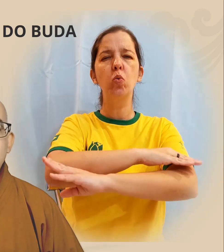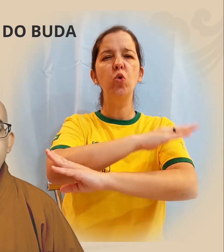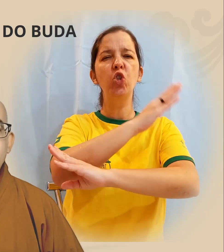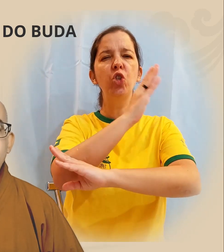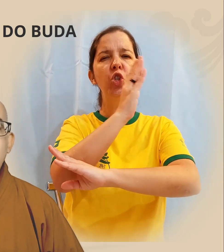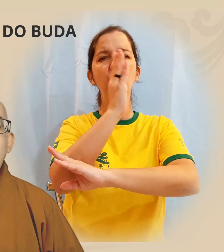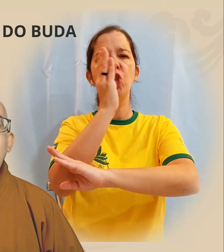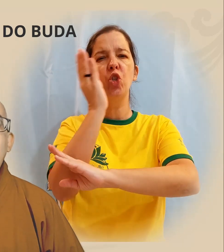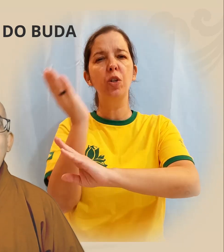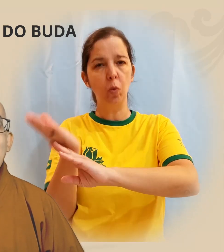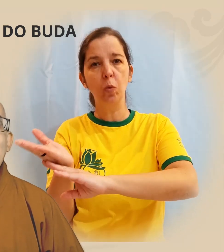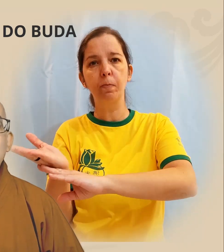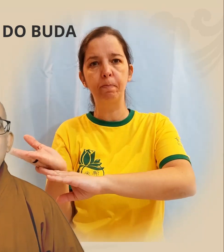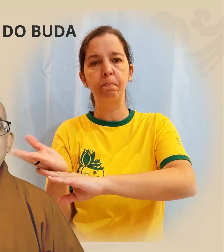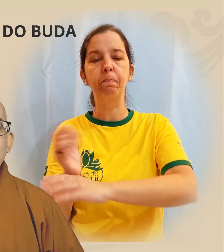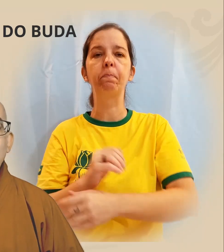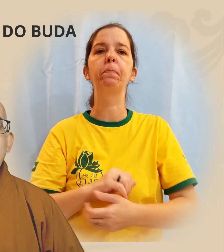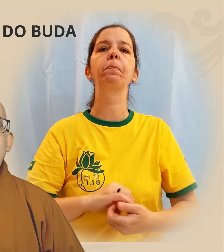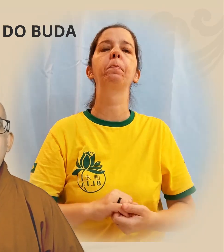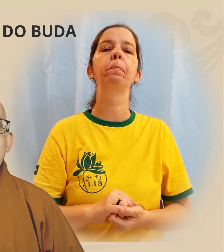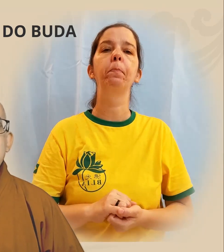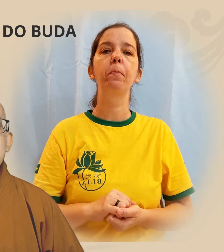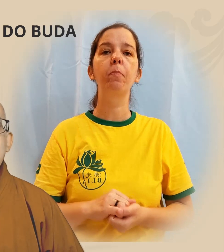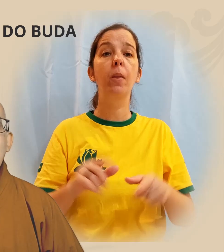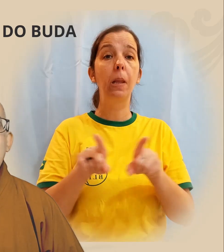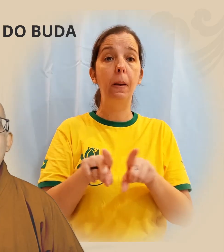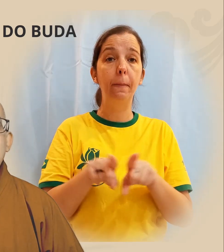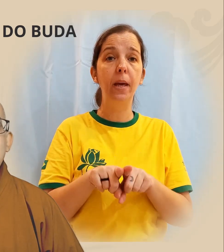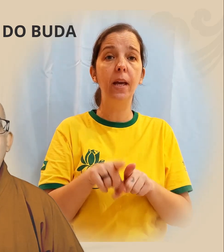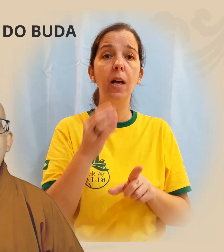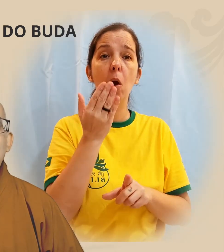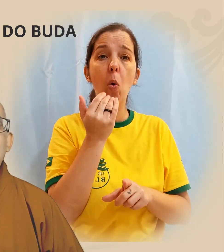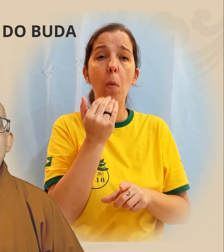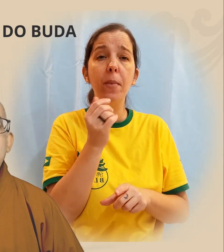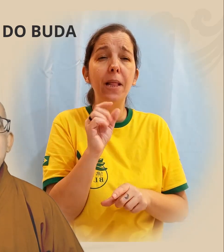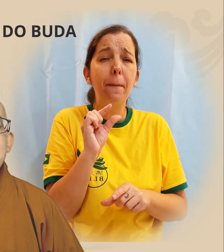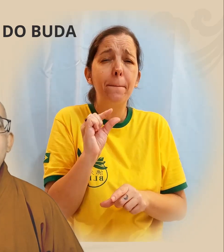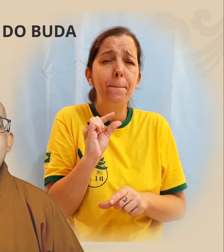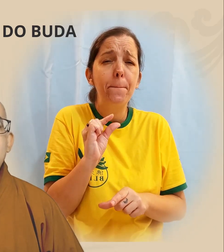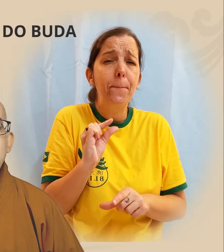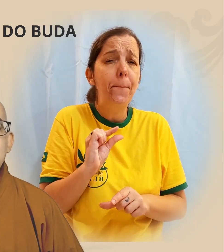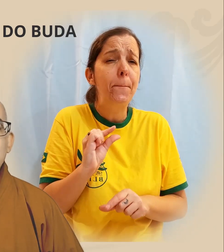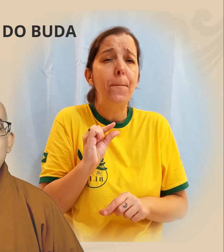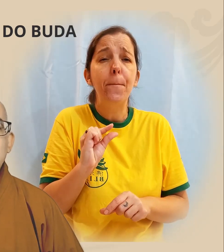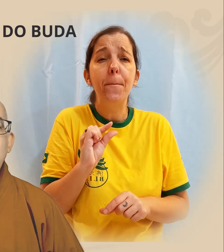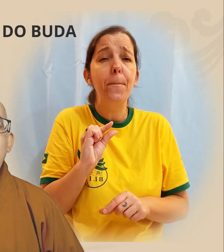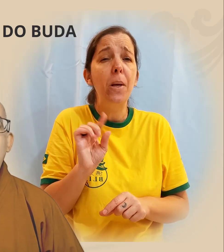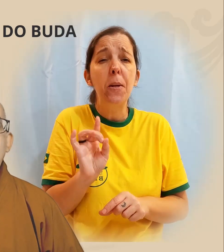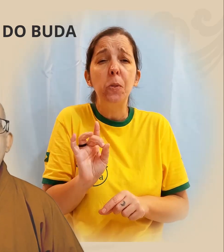dia. Além disso, eles se alimentavam